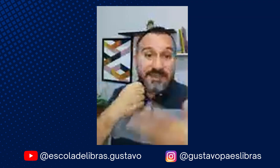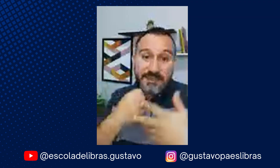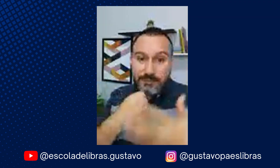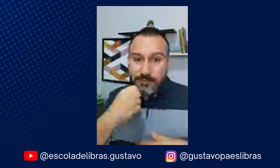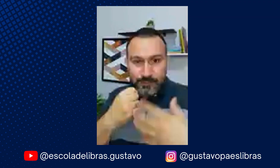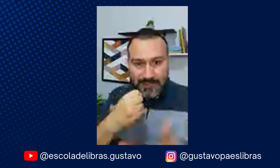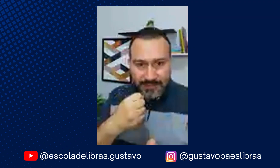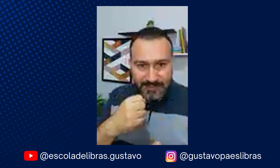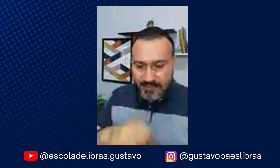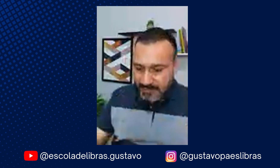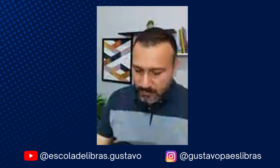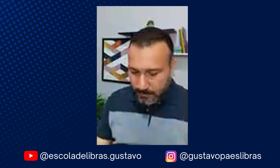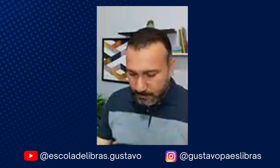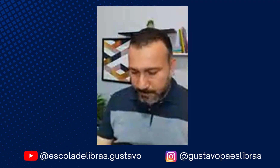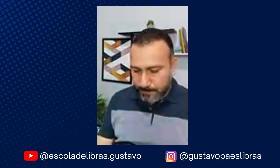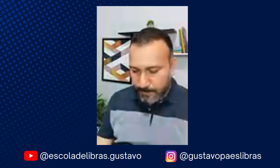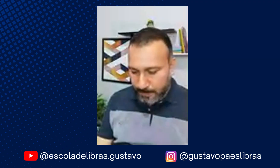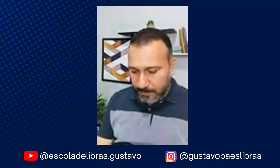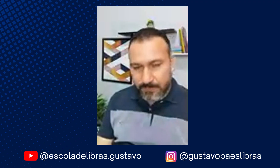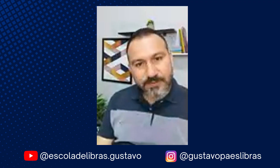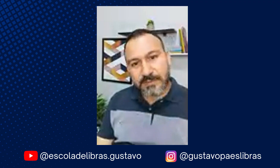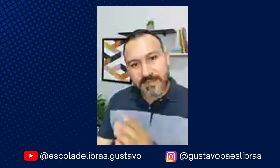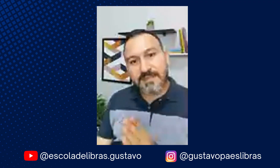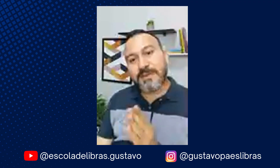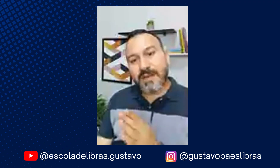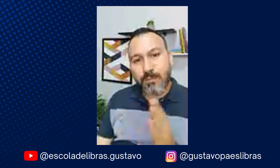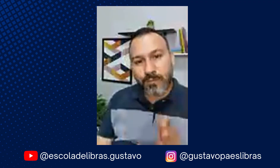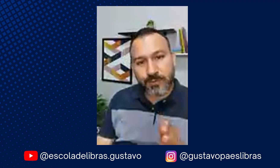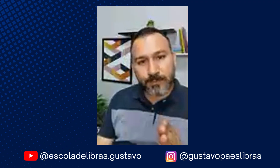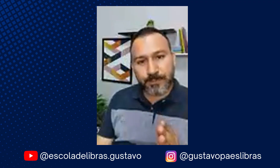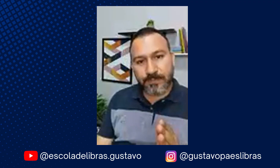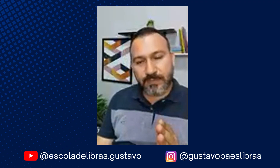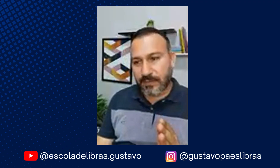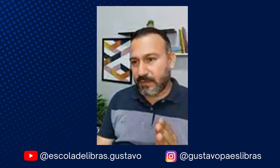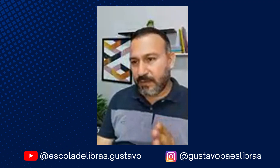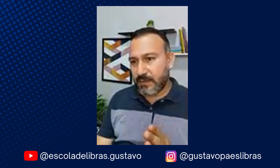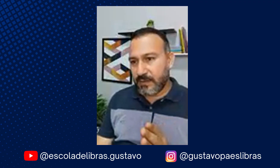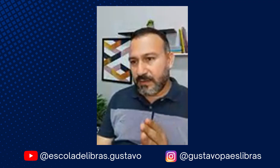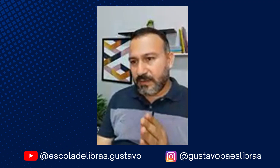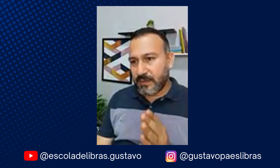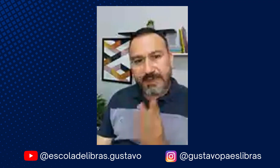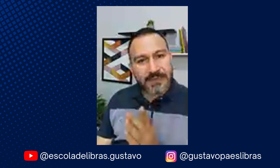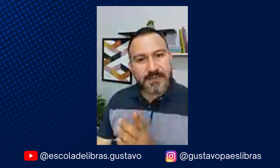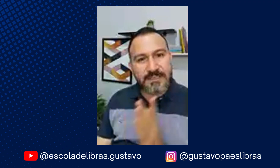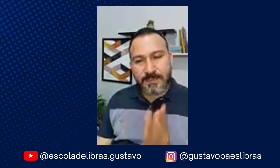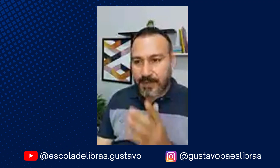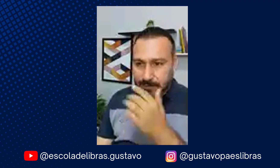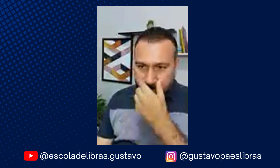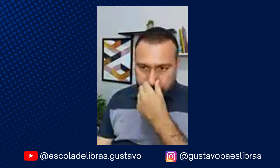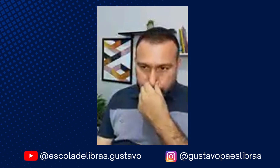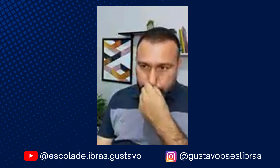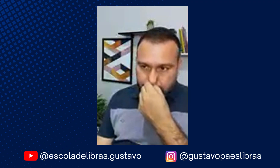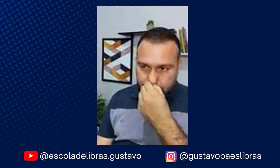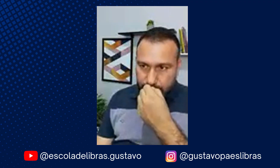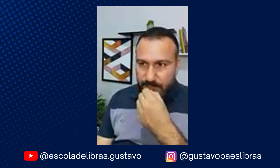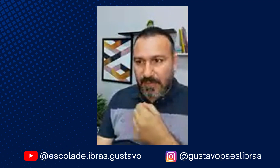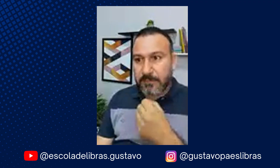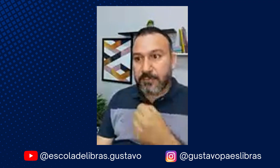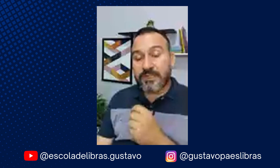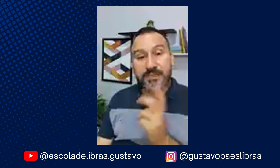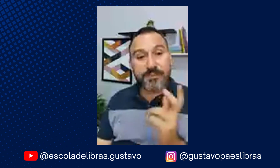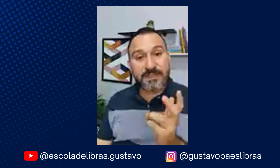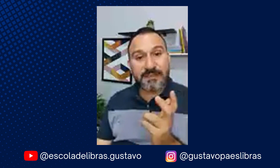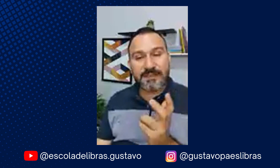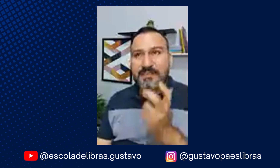ir falando o que ela está dizendo. Você precisa esperar um pouco. E essa espera,